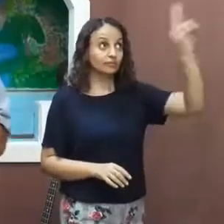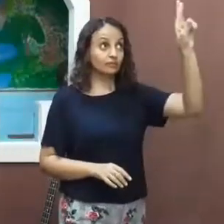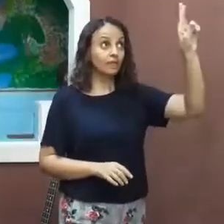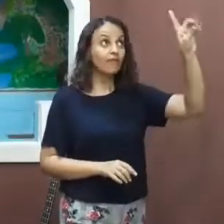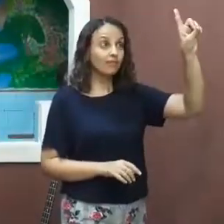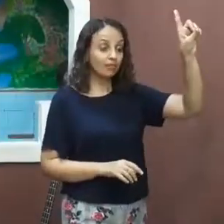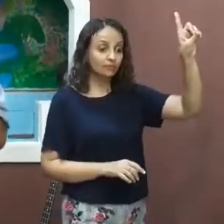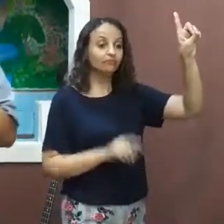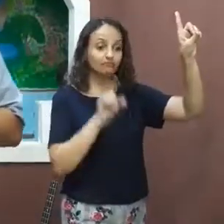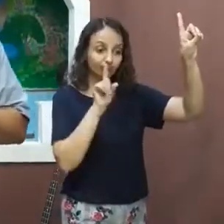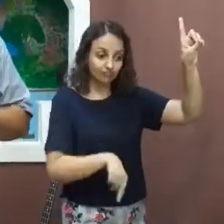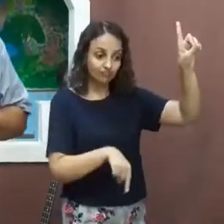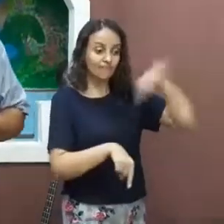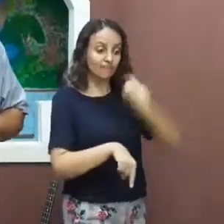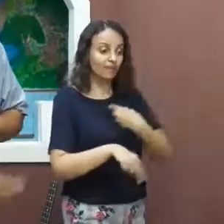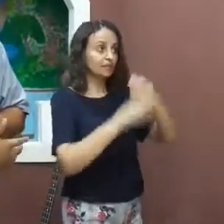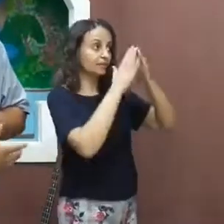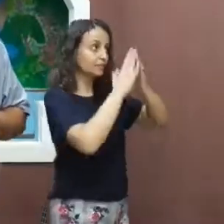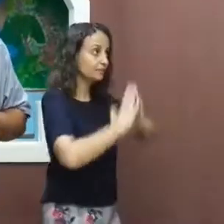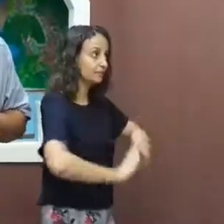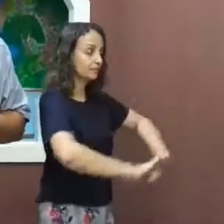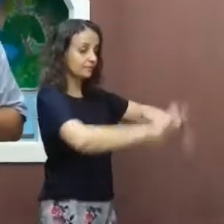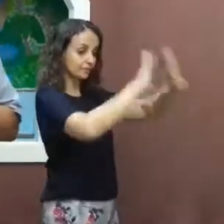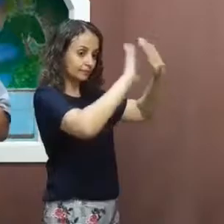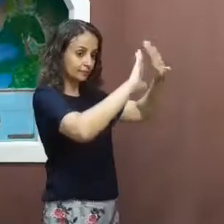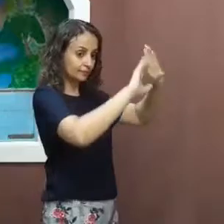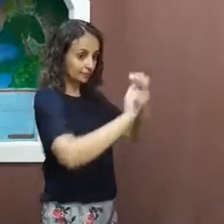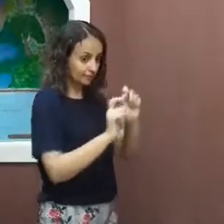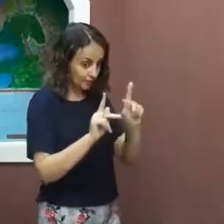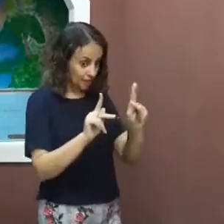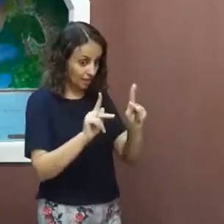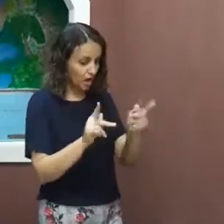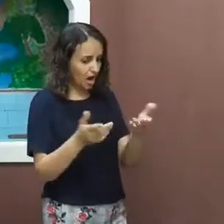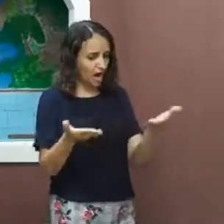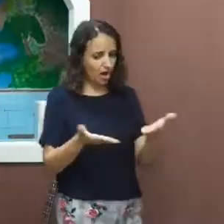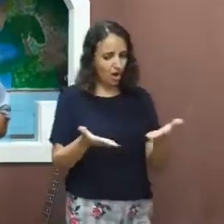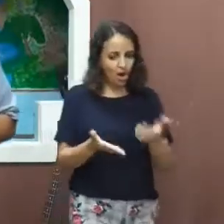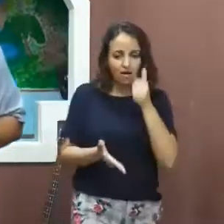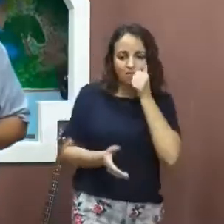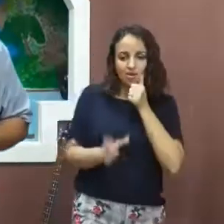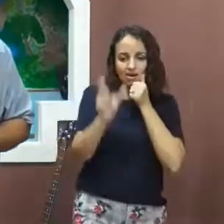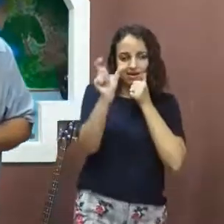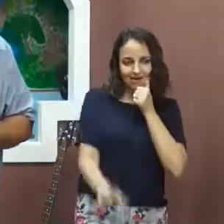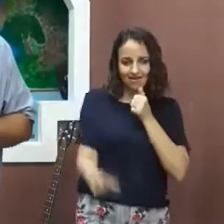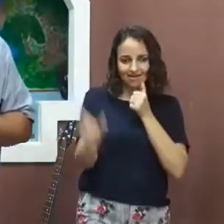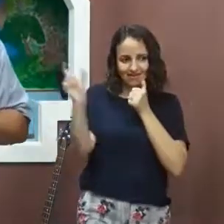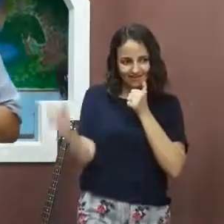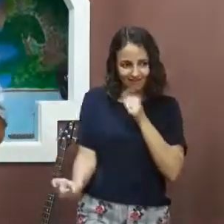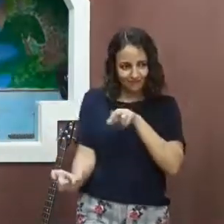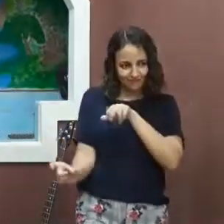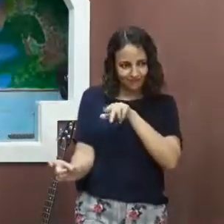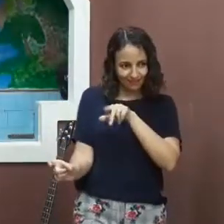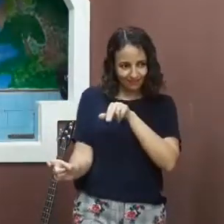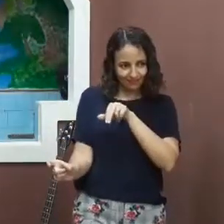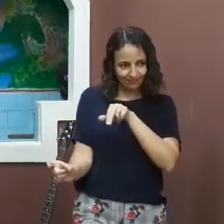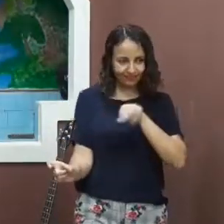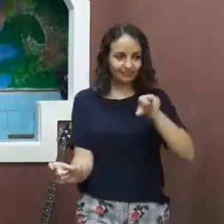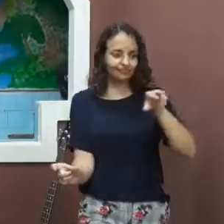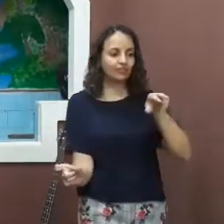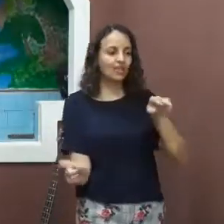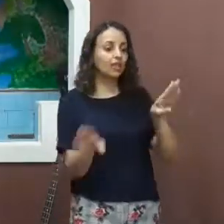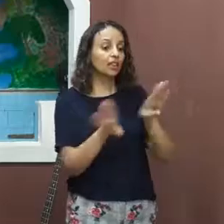que você o adore. Mas nós vemos que Raquel e Lia, e ainda depois teve Zilpa e Bila, que